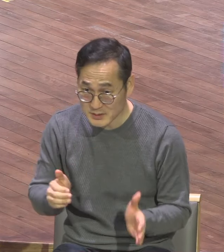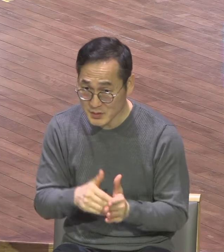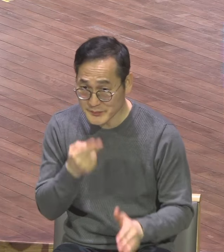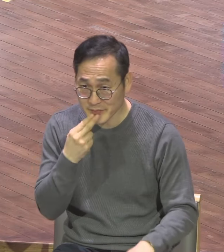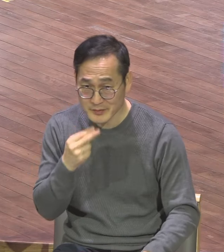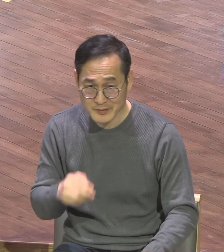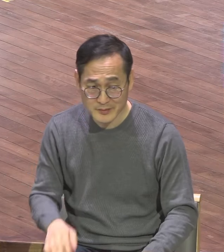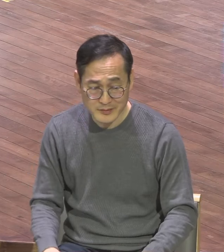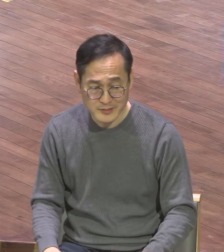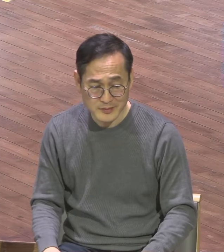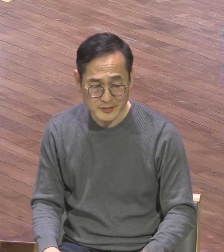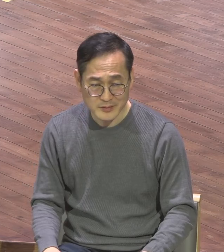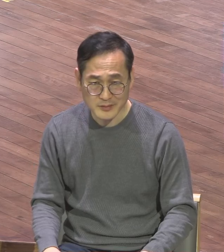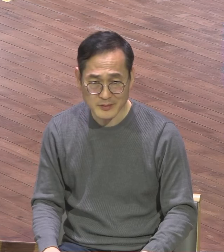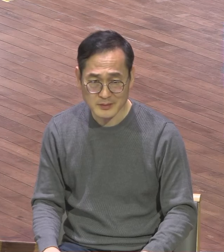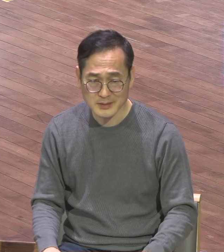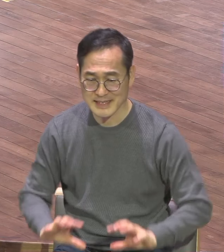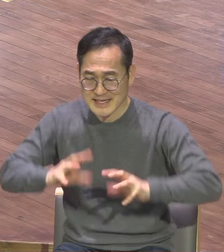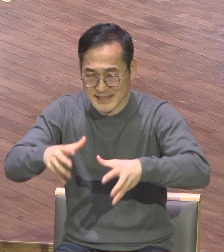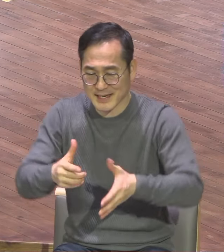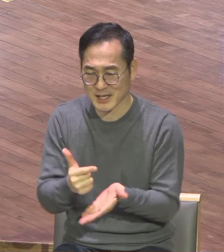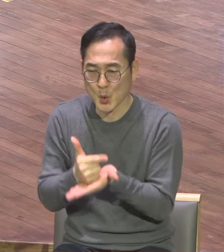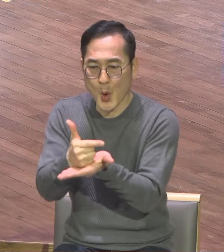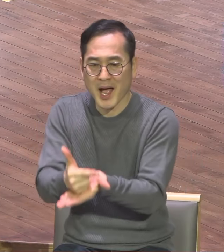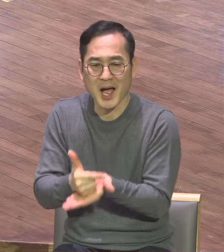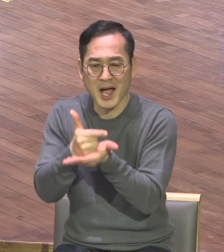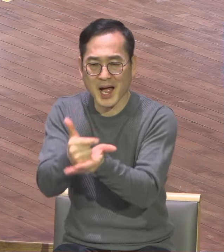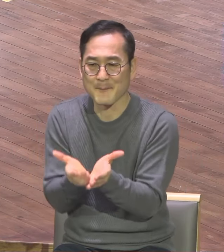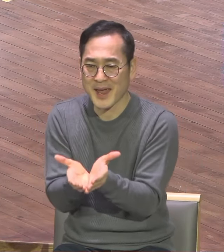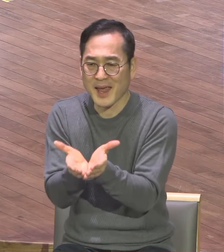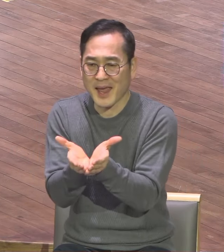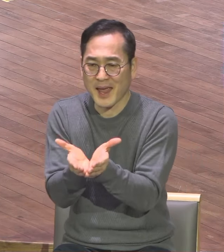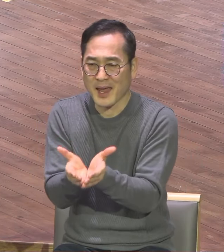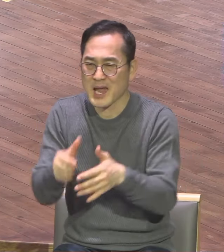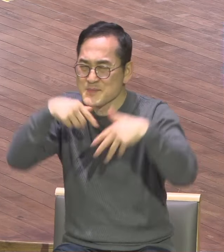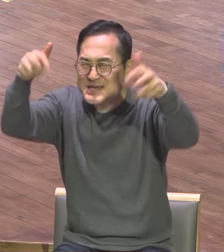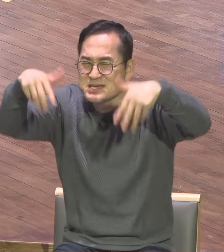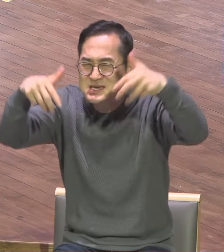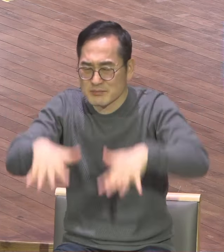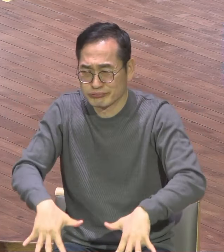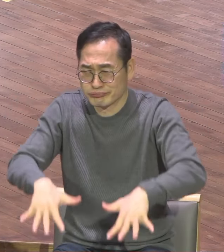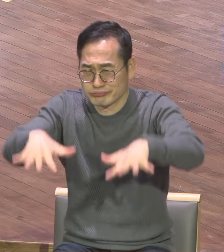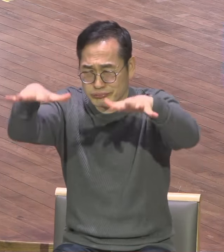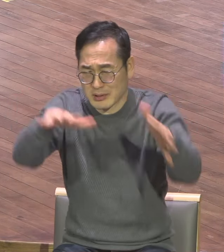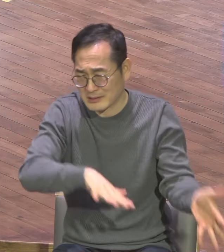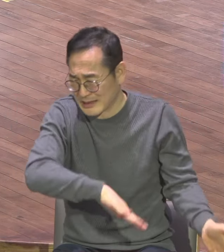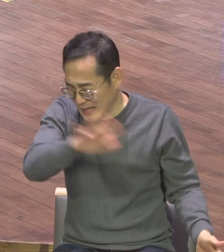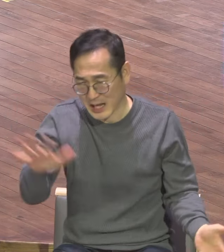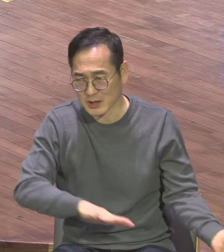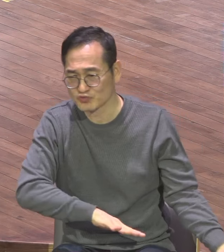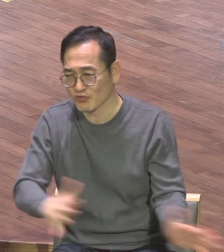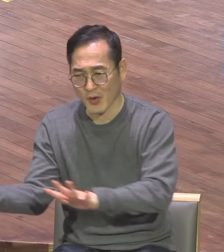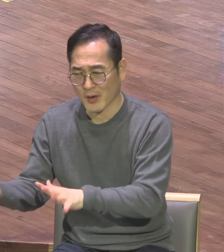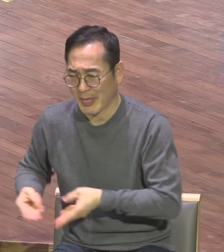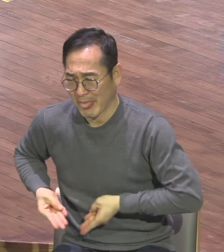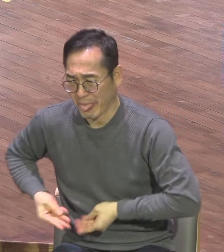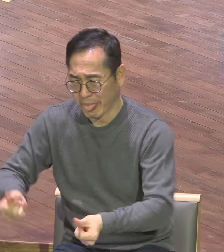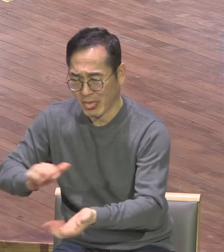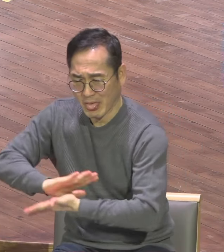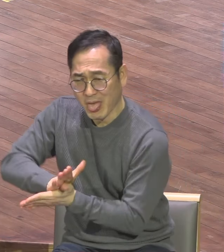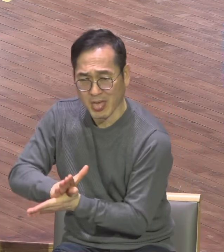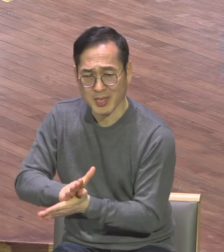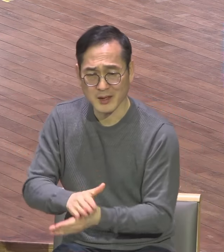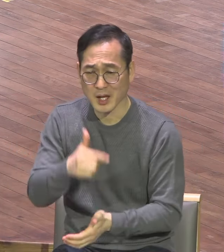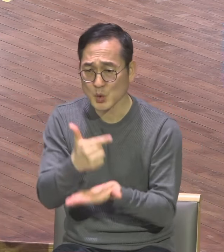심판하는 바람에 살아남은 건 자기하고 자기 자식들밖에 없어요. 지구촌이 지구가 다 지킬 거야. 그러면 얼마나